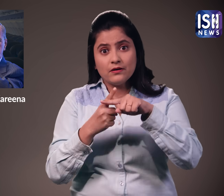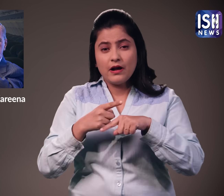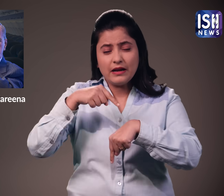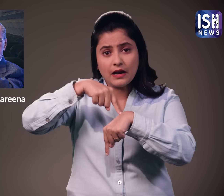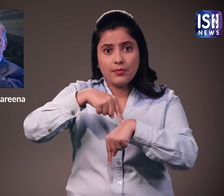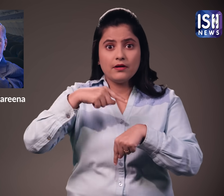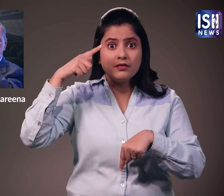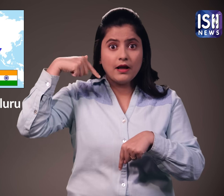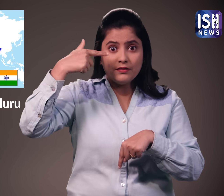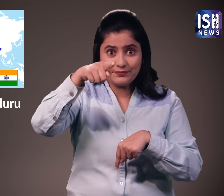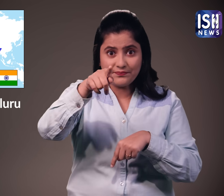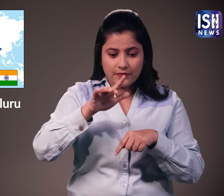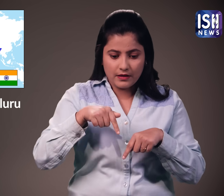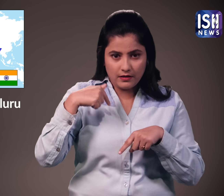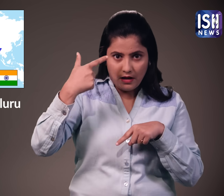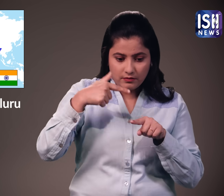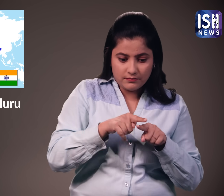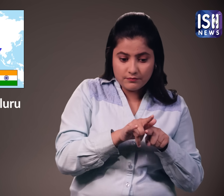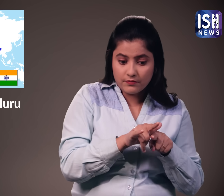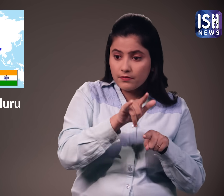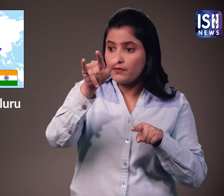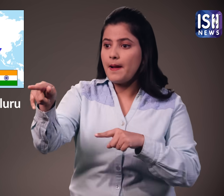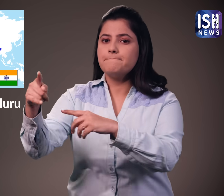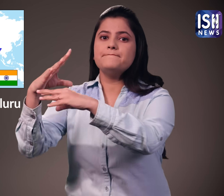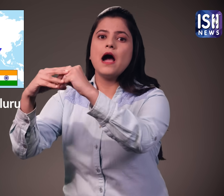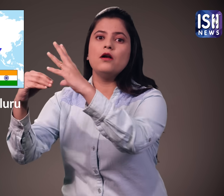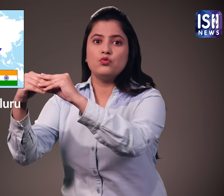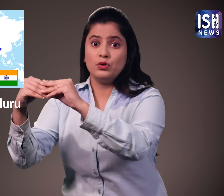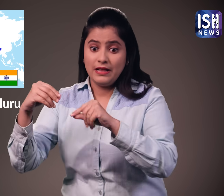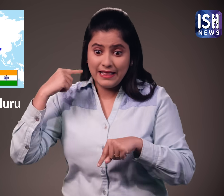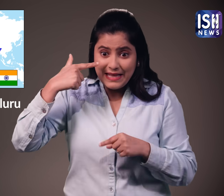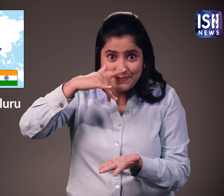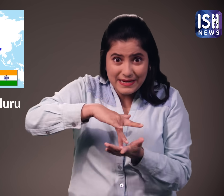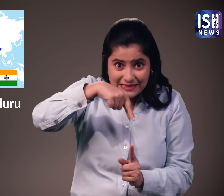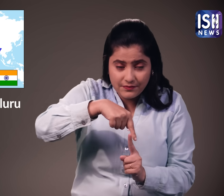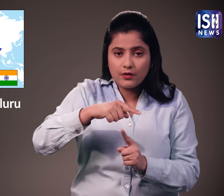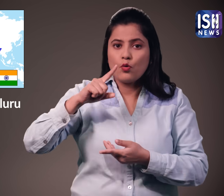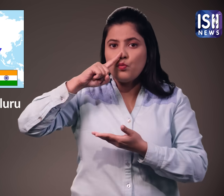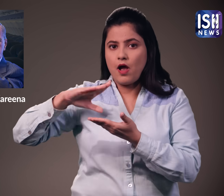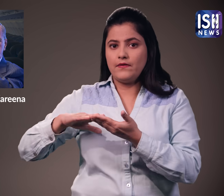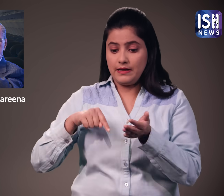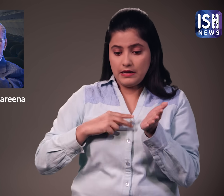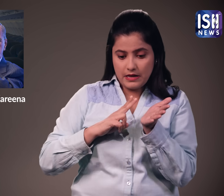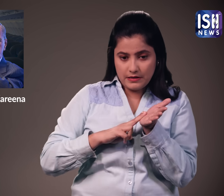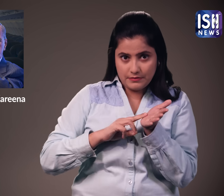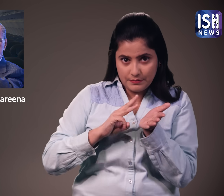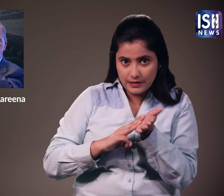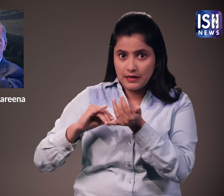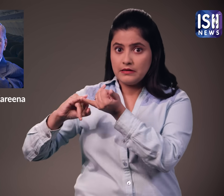लंडन से बैंगलोरो की उडाण में उन्होंने सलवार खमीश पहनने के लिए अभी